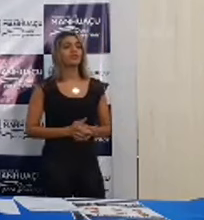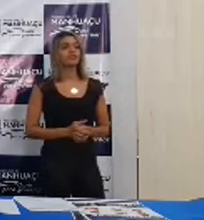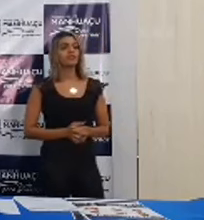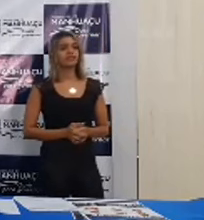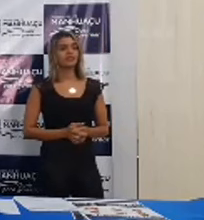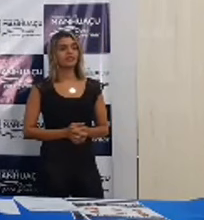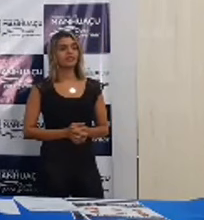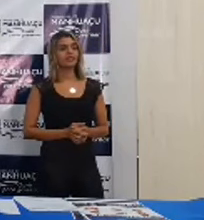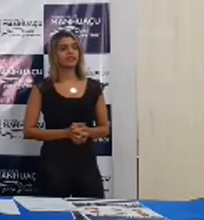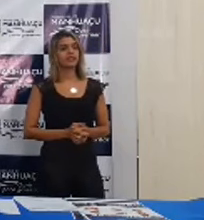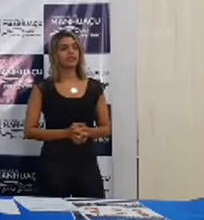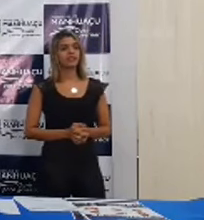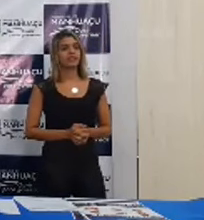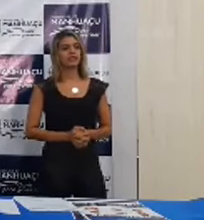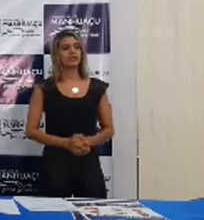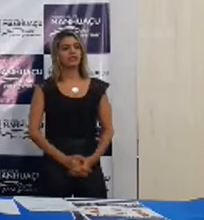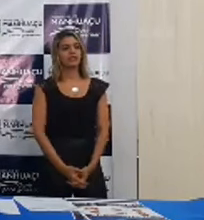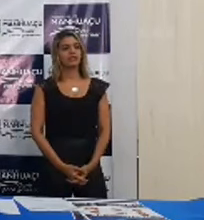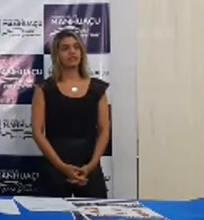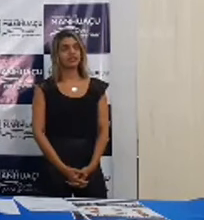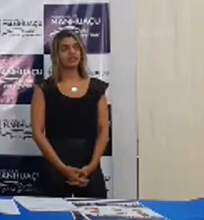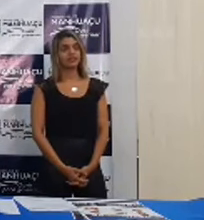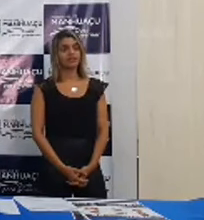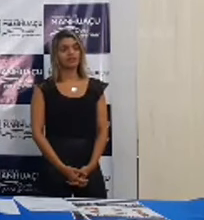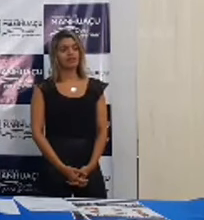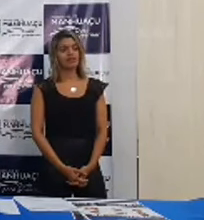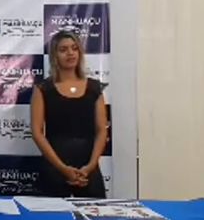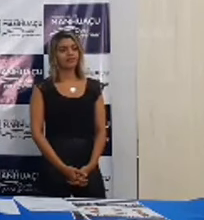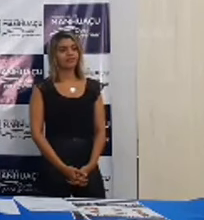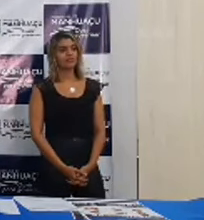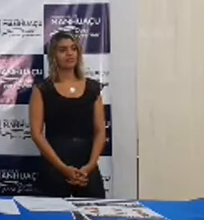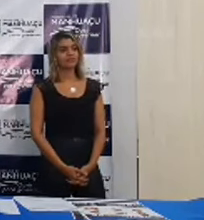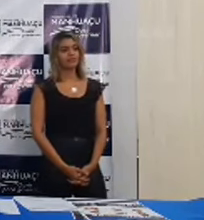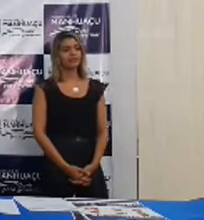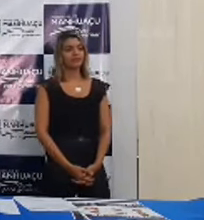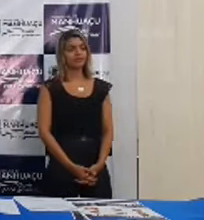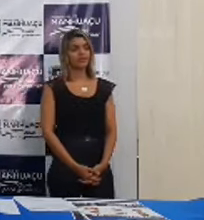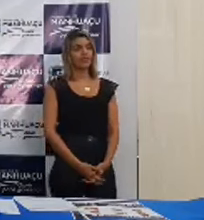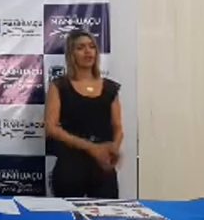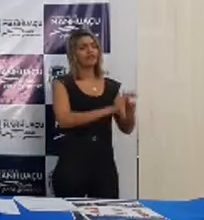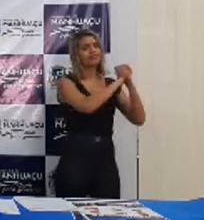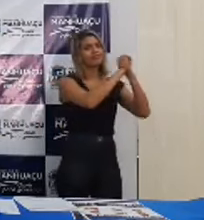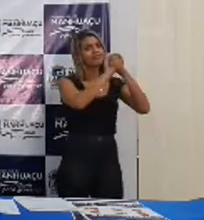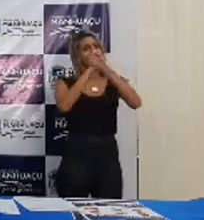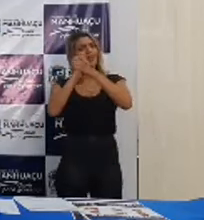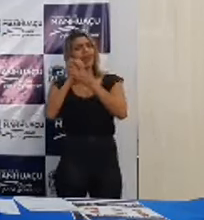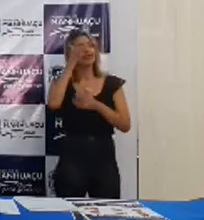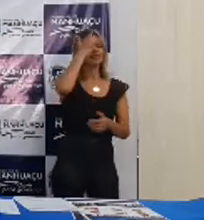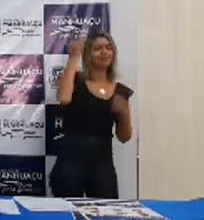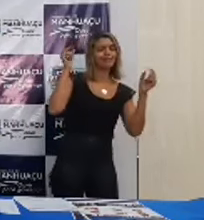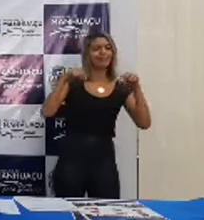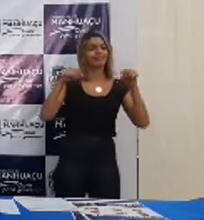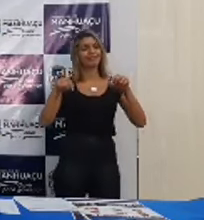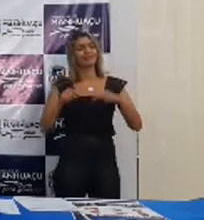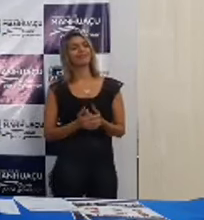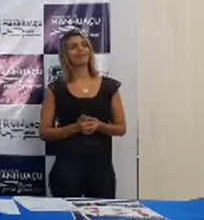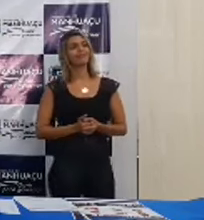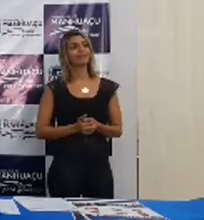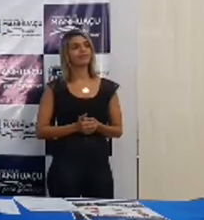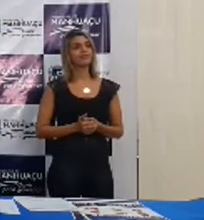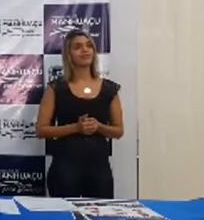achei muito interessante aqui, que dando os parabéns, né, aos empresários e essa reunião também, e falou o seguinte, por que